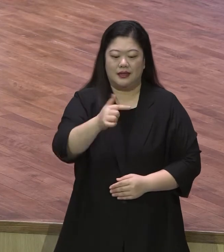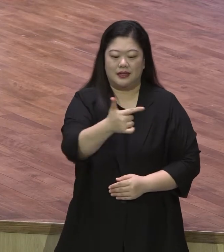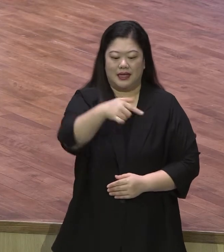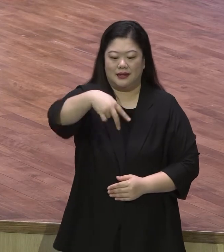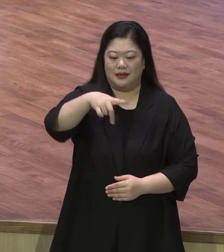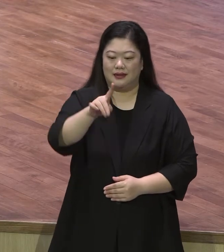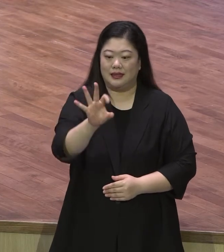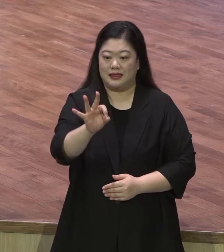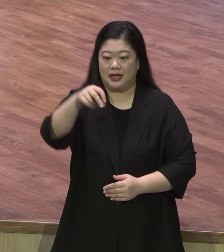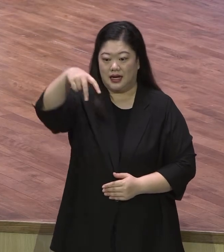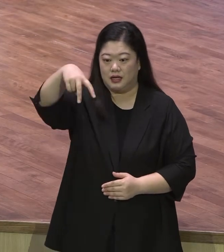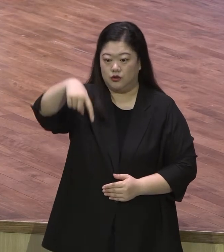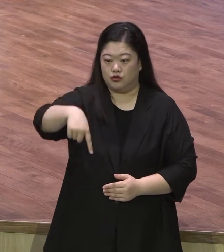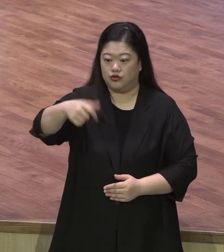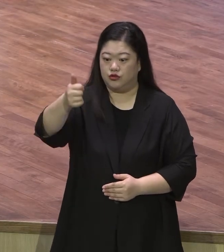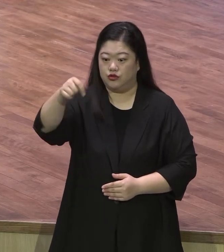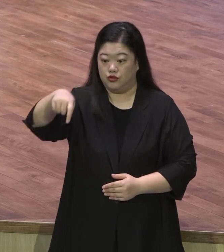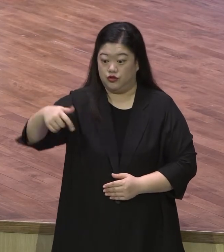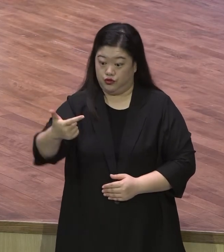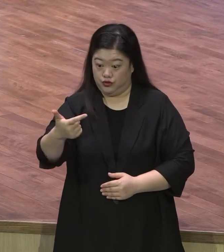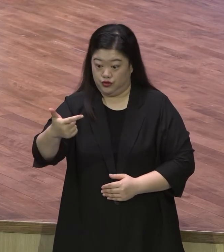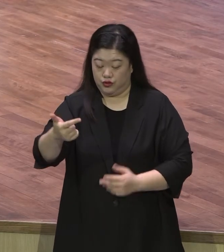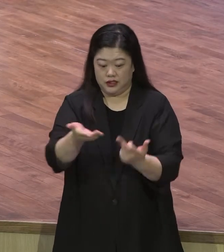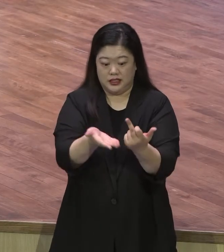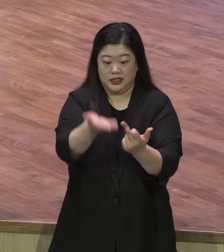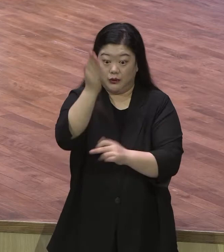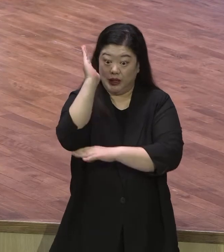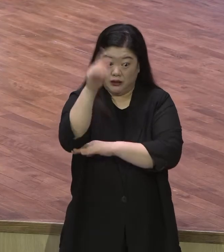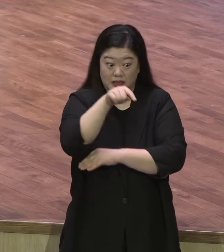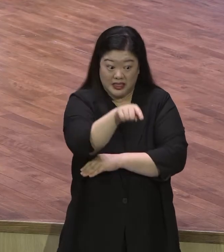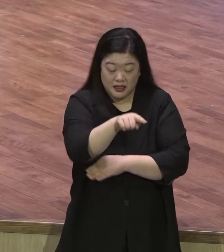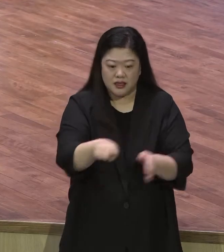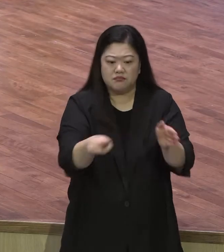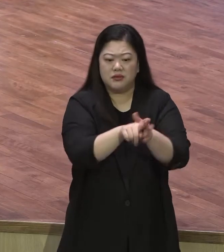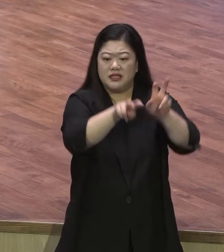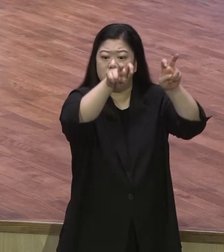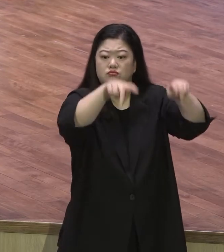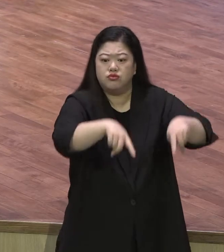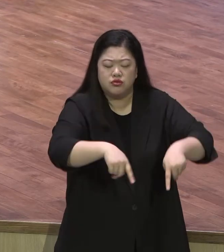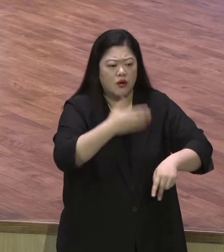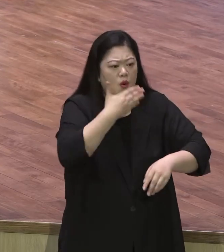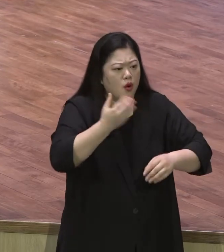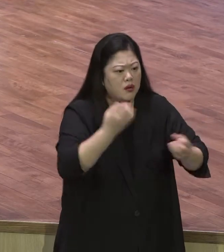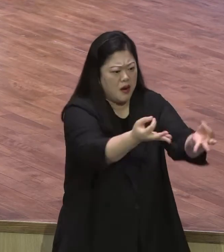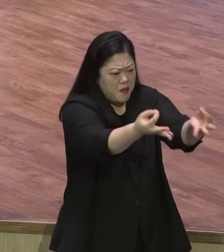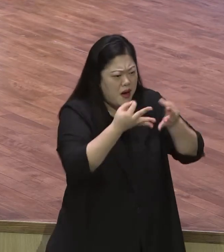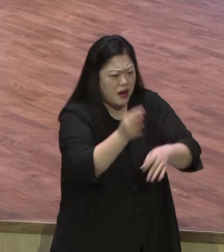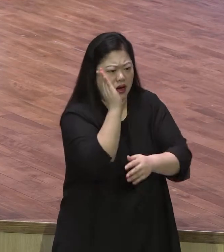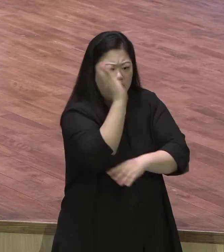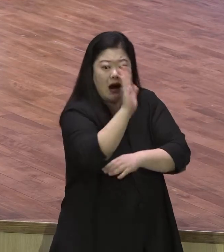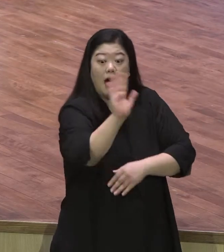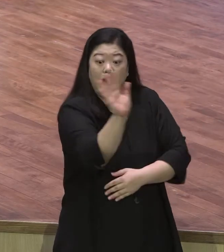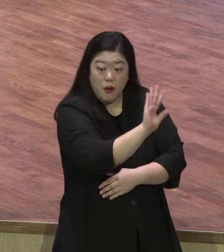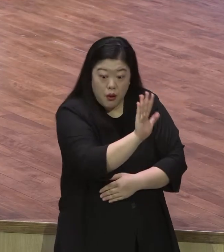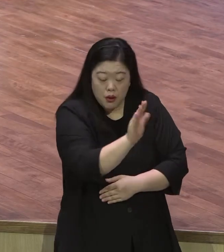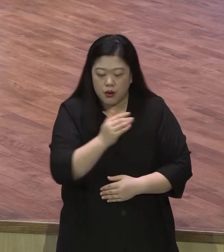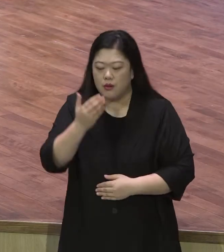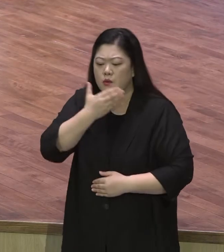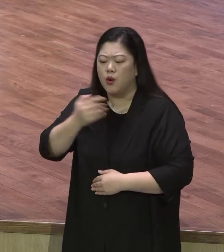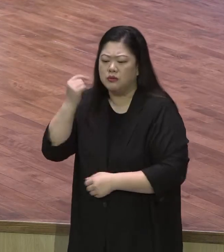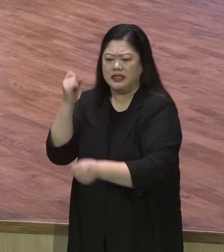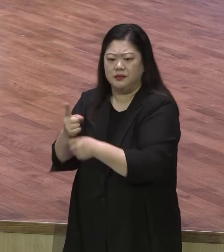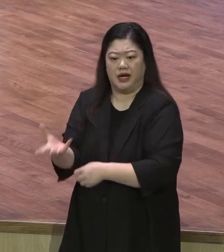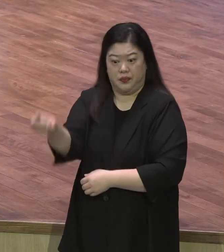불신자들에게 주신 말씀이 아니에요. 구원받은 하나님의 자녀에게 주신